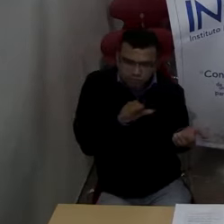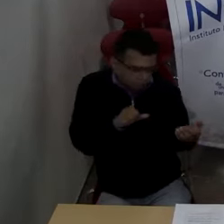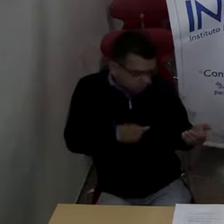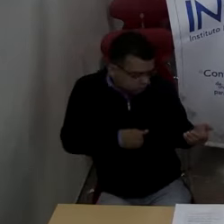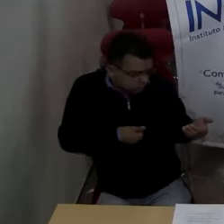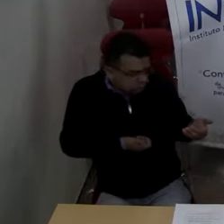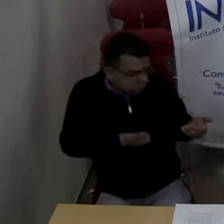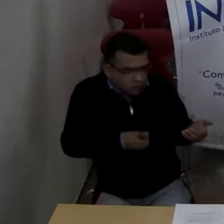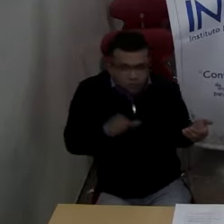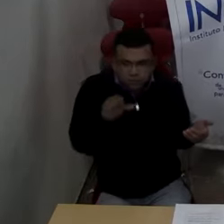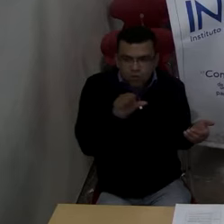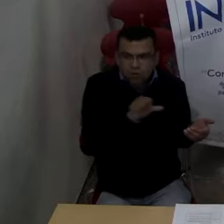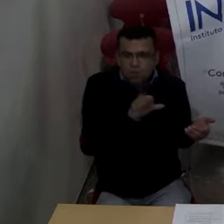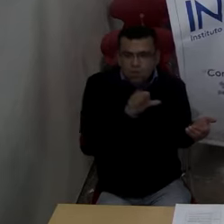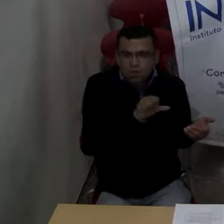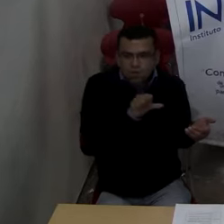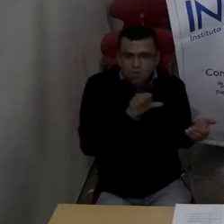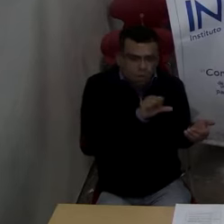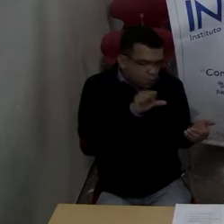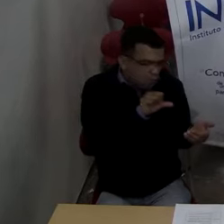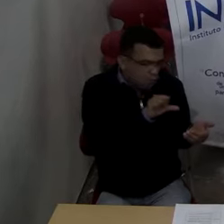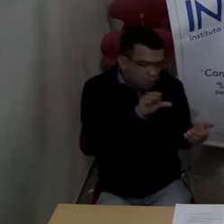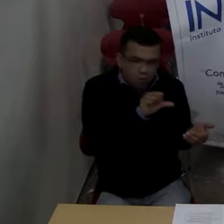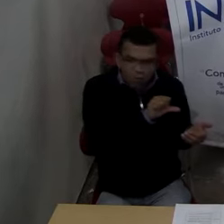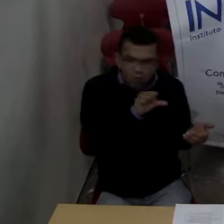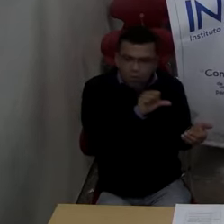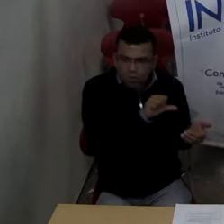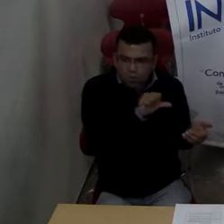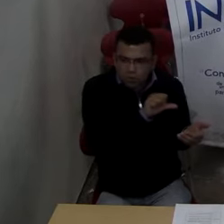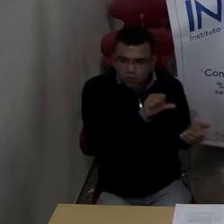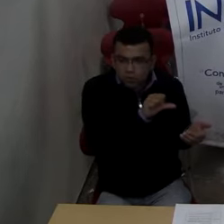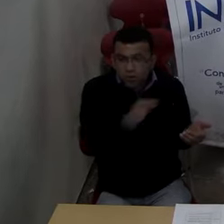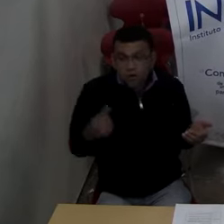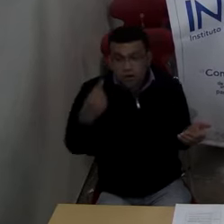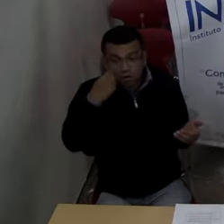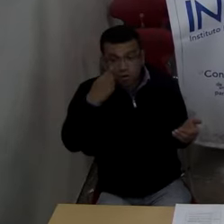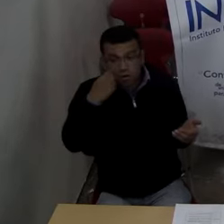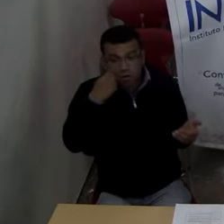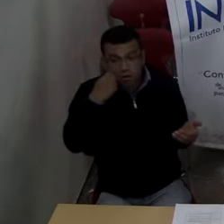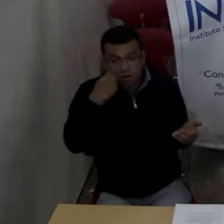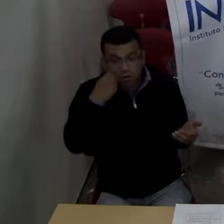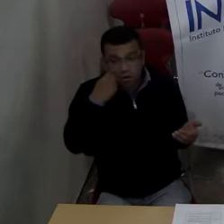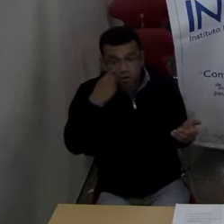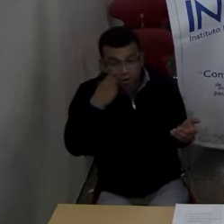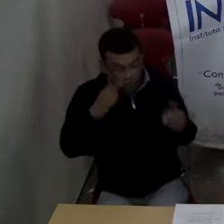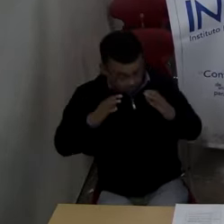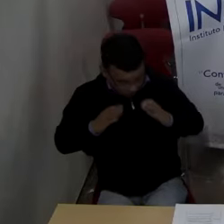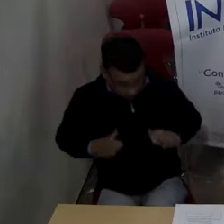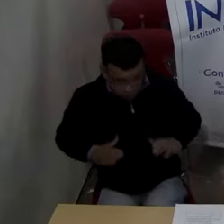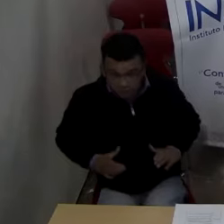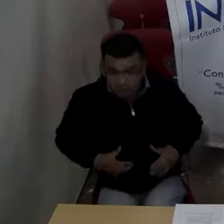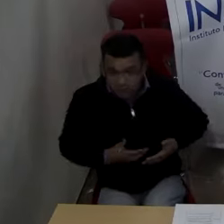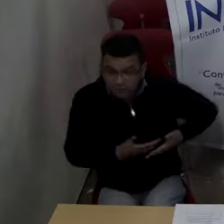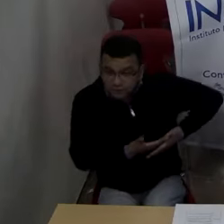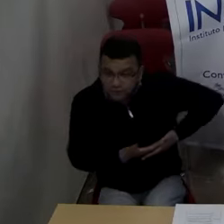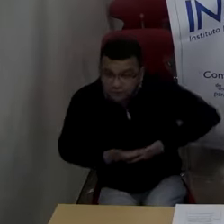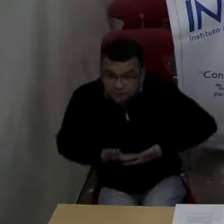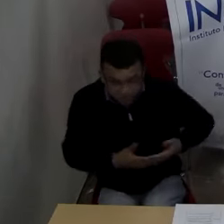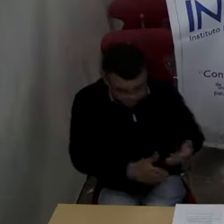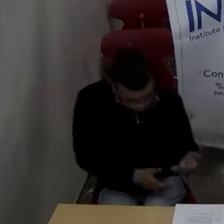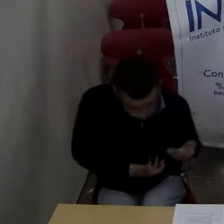perdón, entonces debemos controlar el tamaño del orificio del chupo y, por